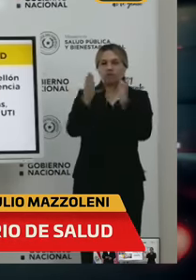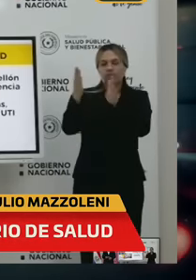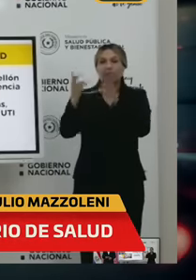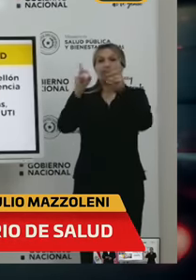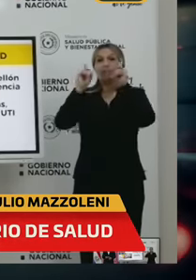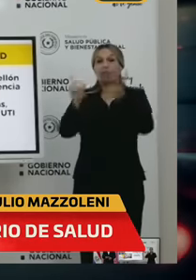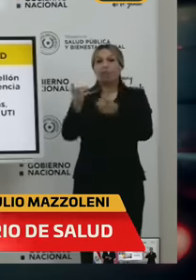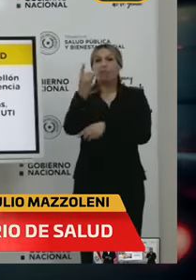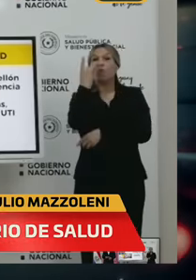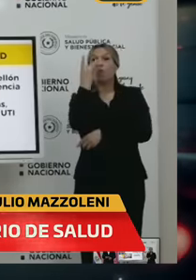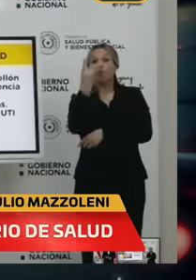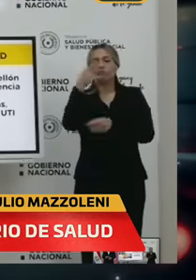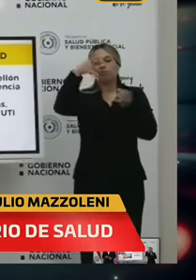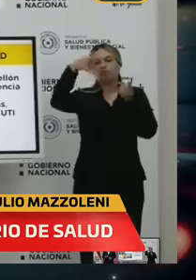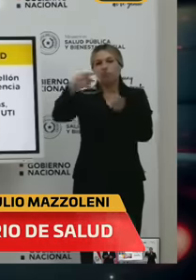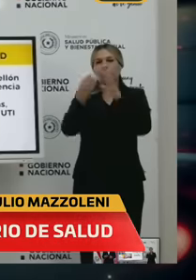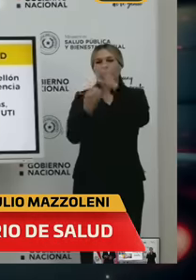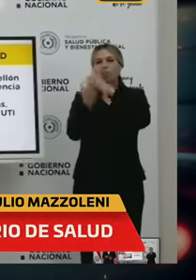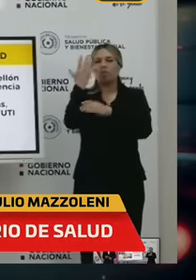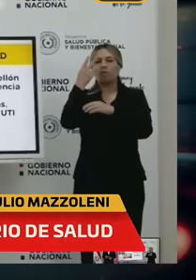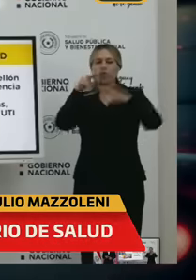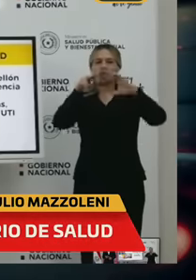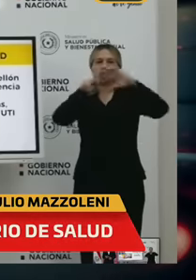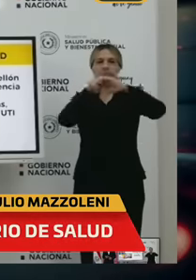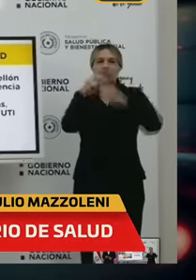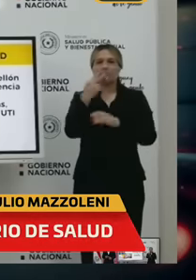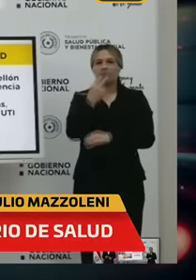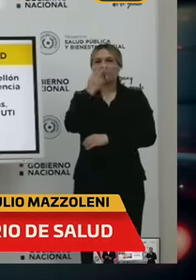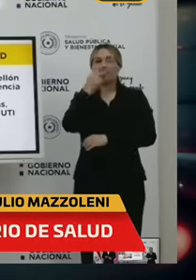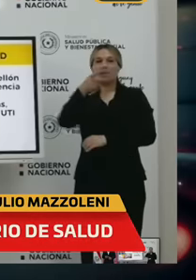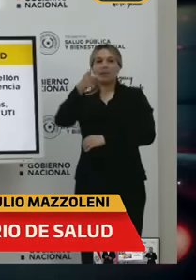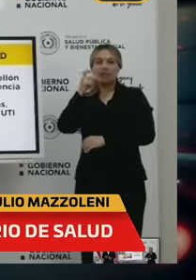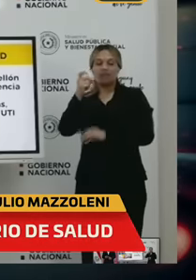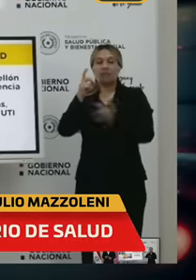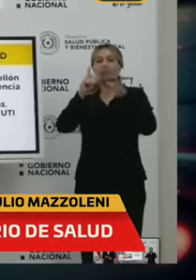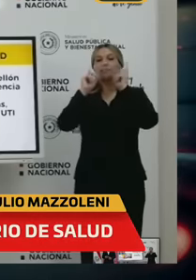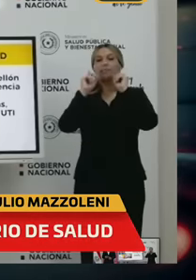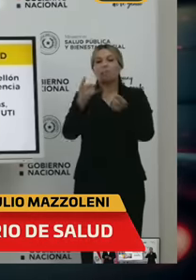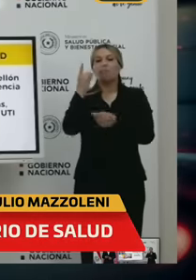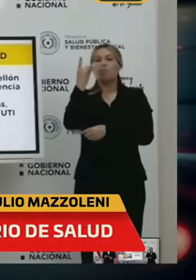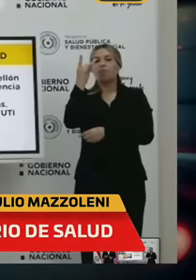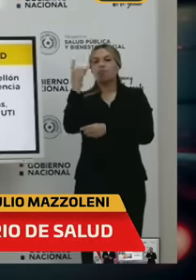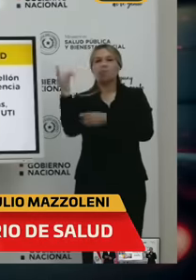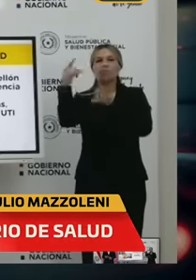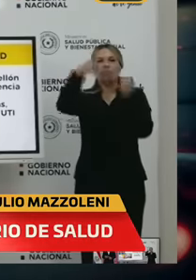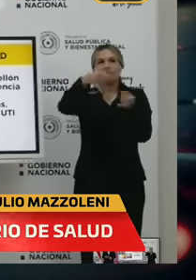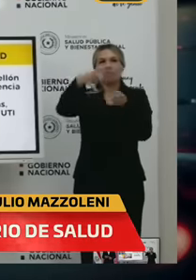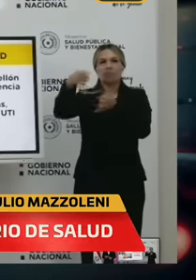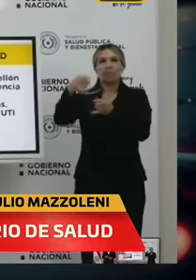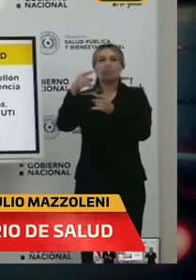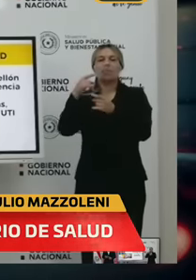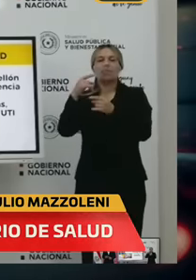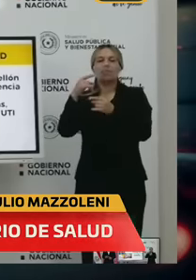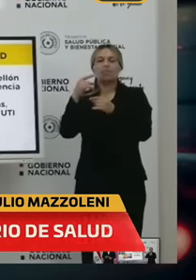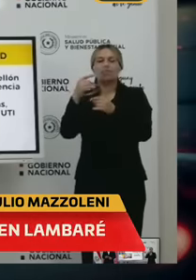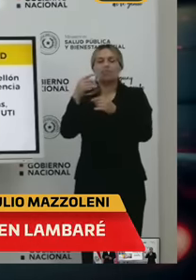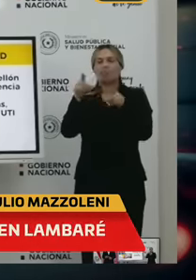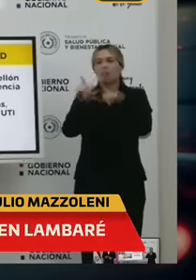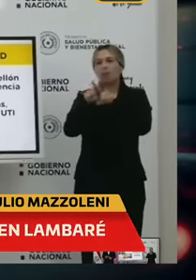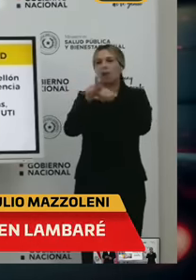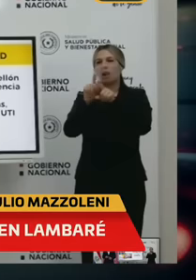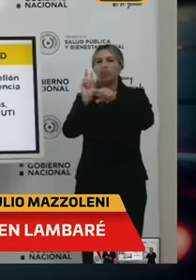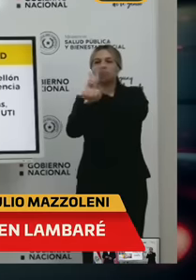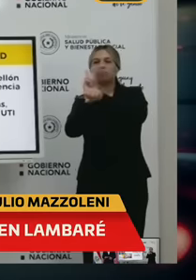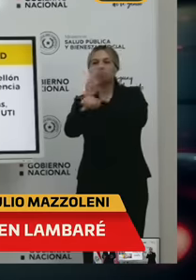de terapia intensiva y otras 8 camas potencialmente de terapia intermedia o de aislamiento para